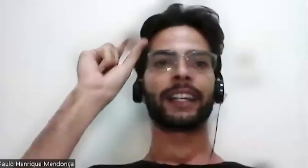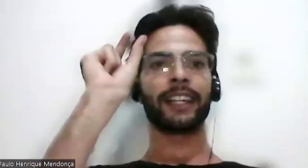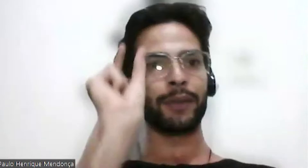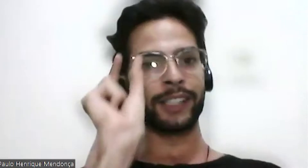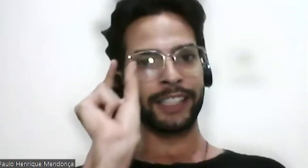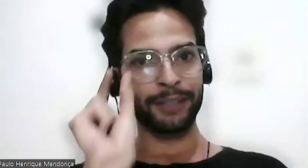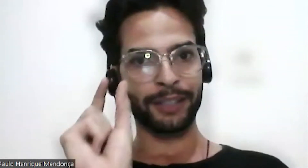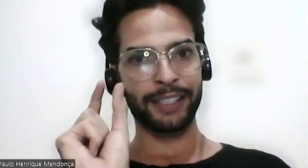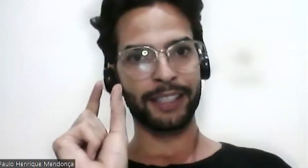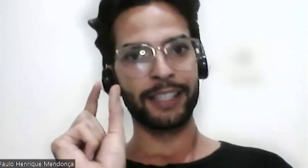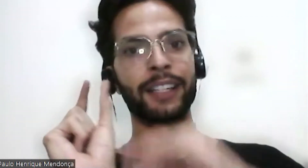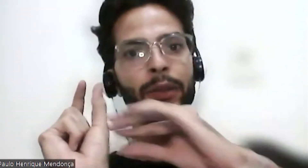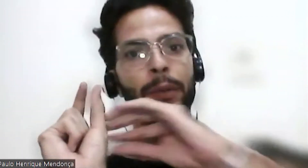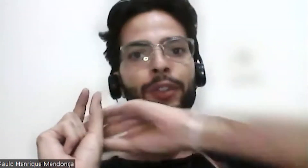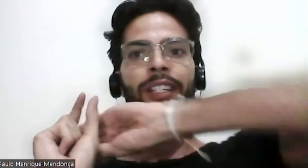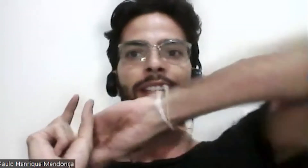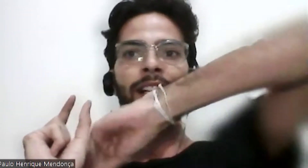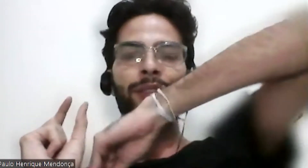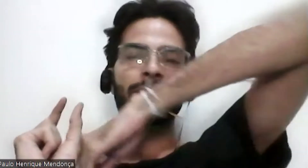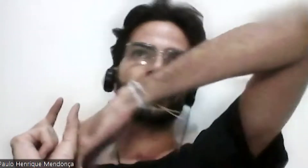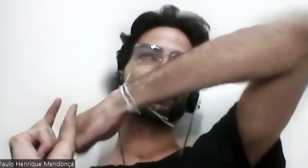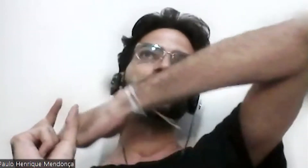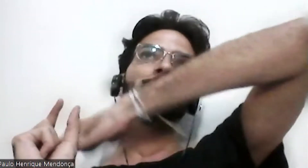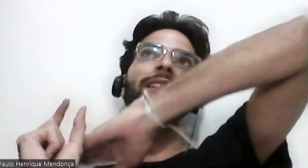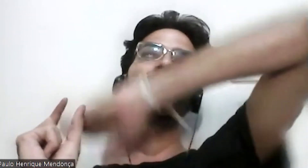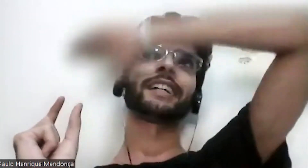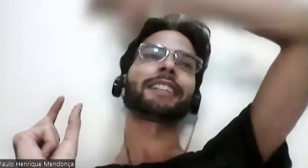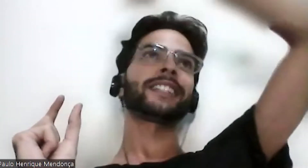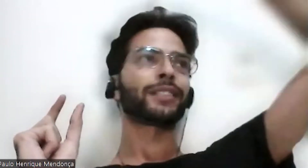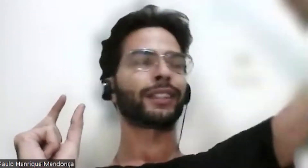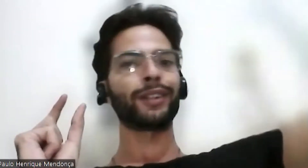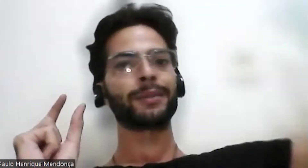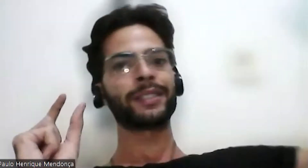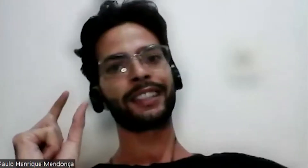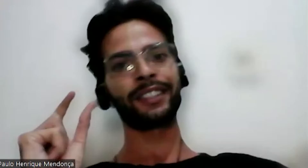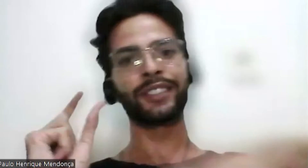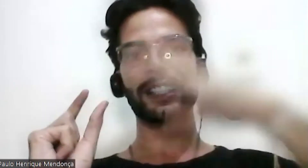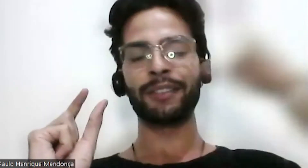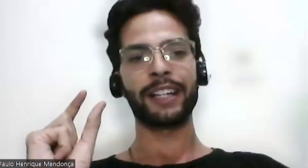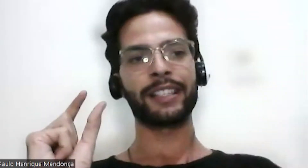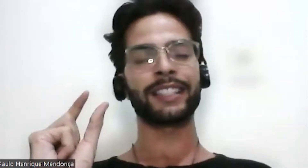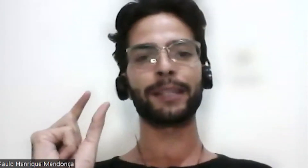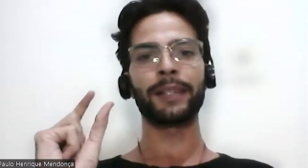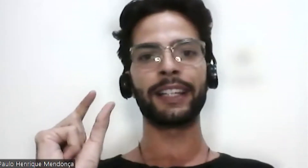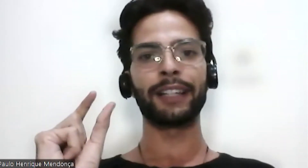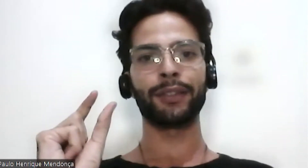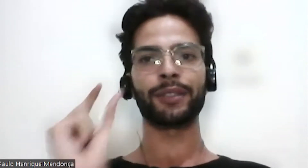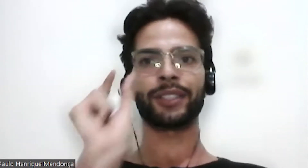naquele quadradinho ali, num projeto que aconteceu de tantas outras formas, de tantas outras linguagens, a acessibilidade ficou só